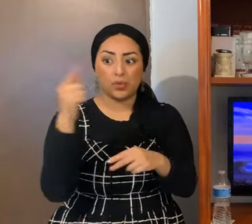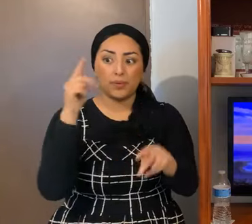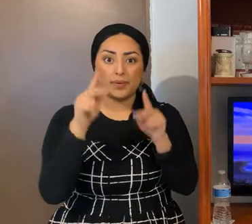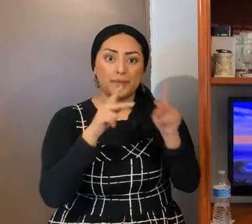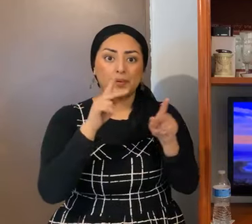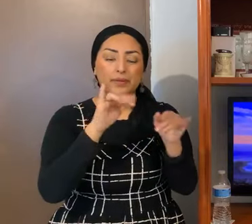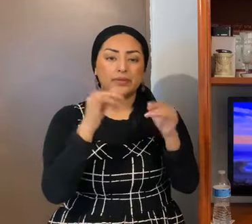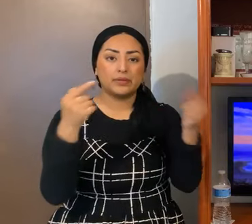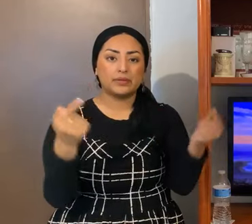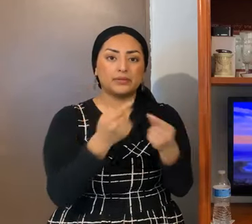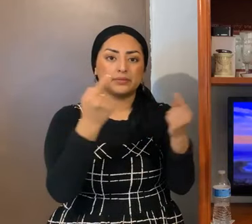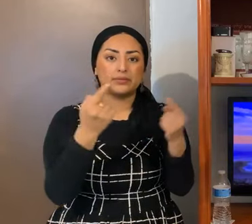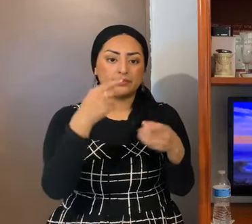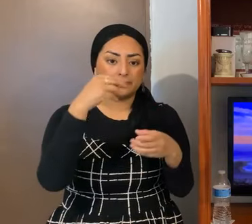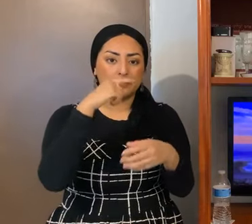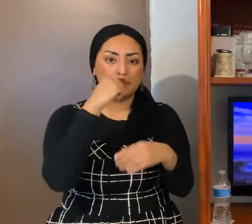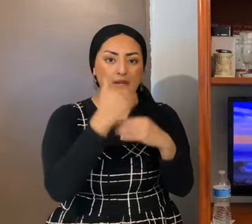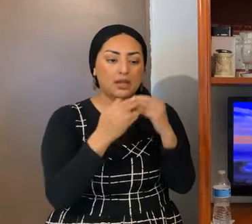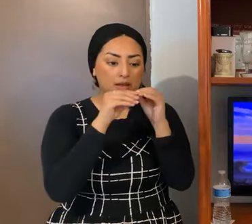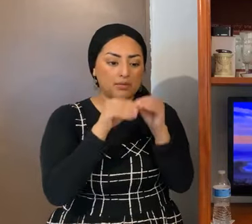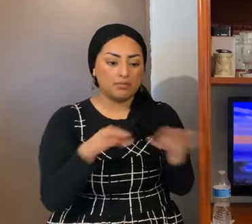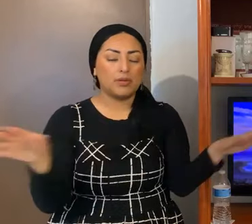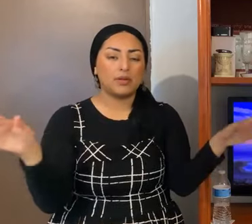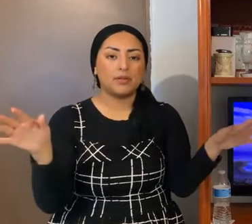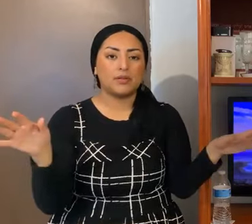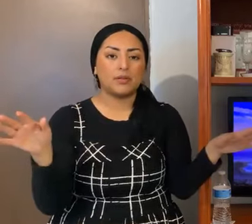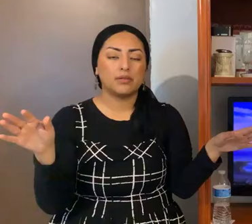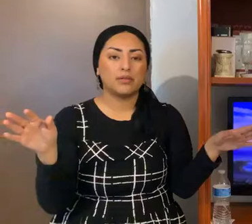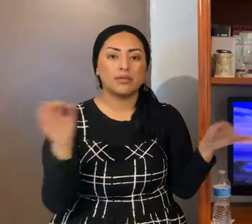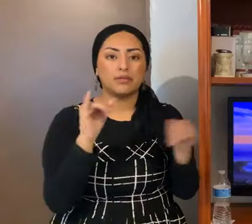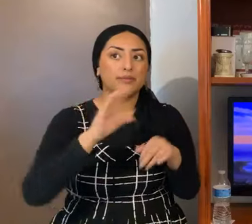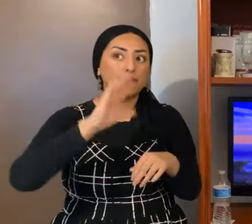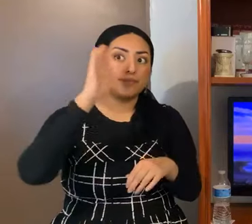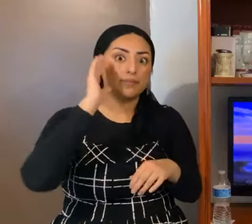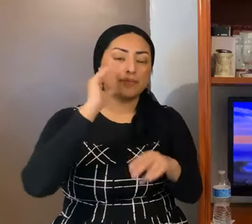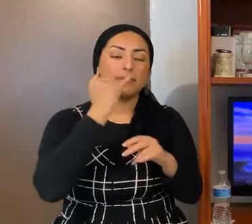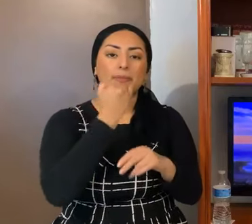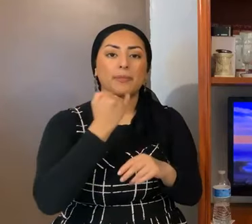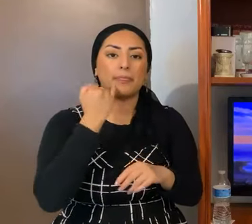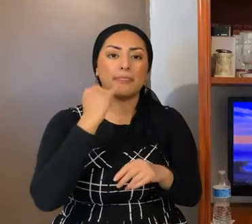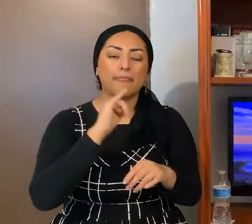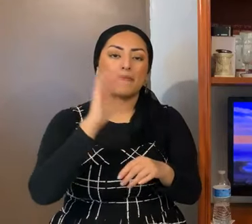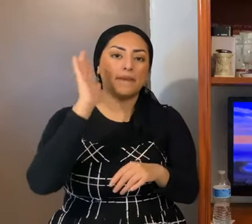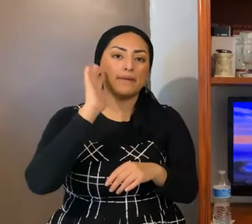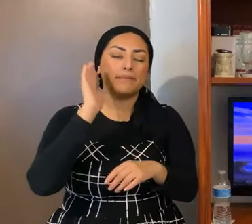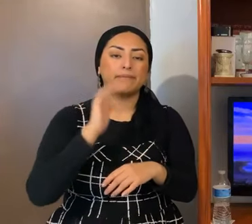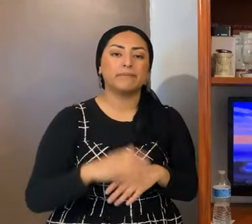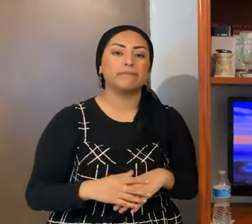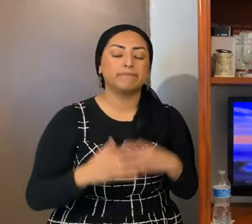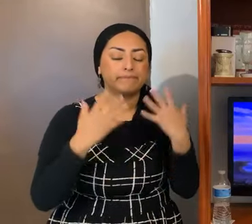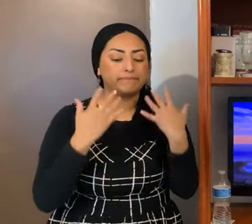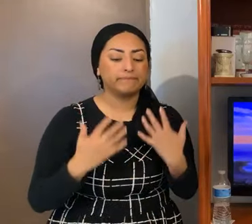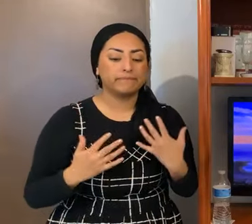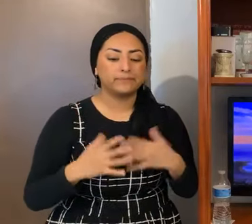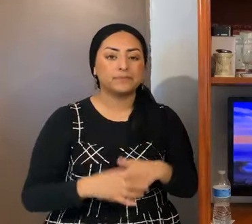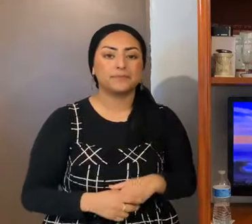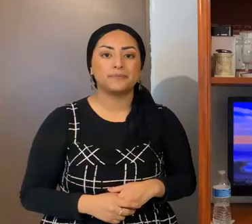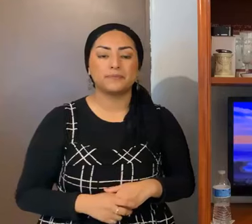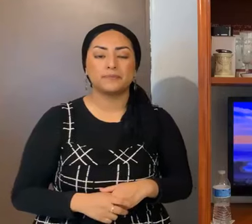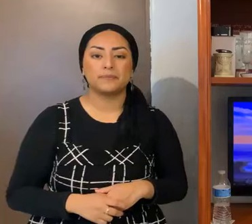personas en los pecados de derramar sangre, como lo hicieron en aquel tiempo los príncipes y el pueblo en